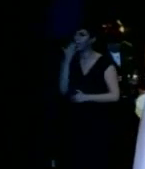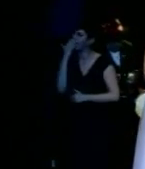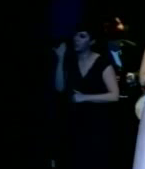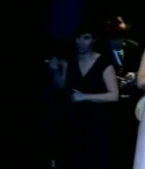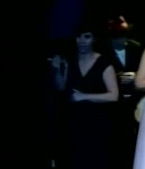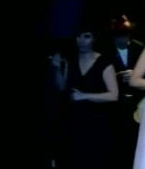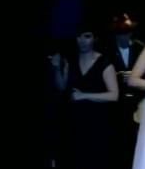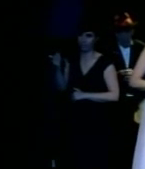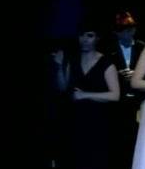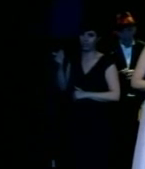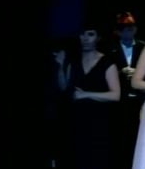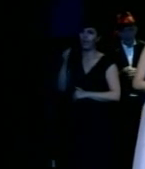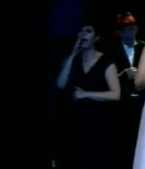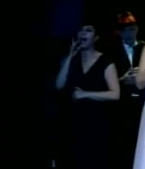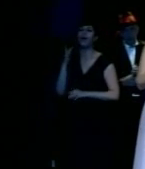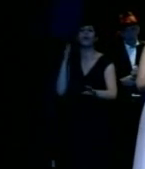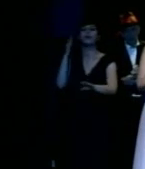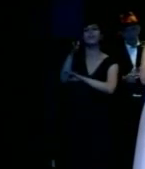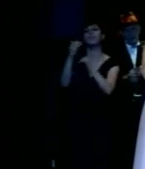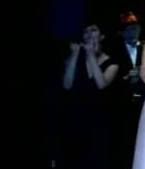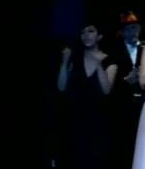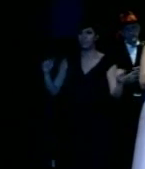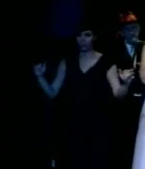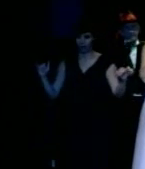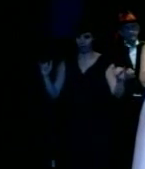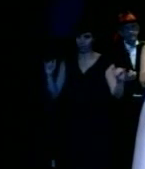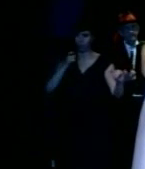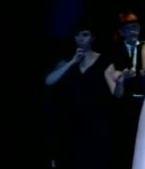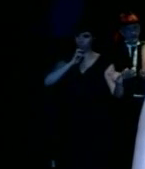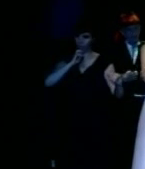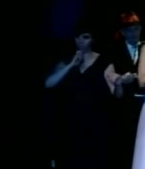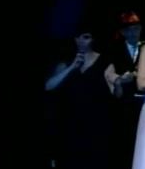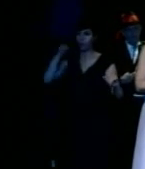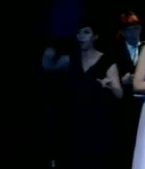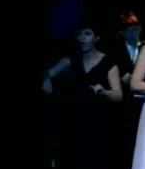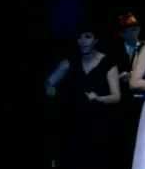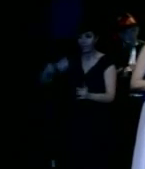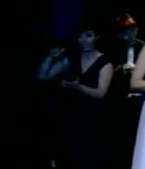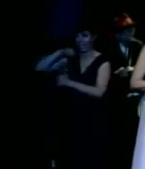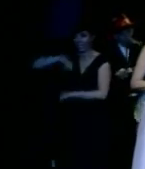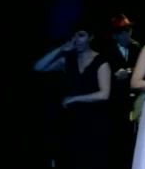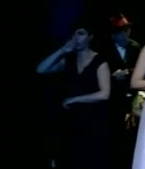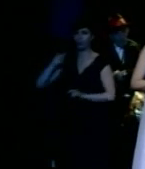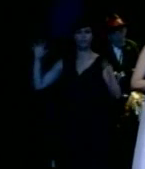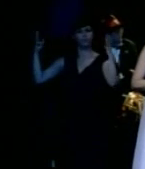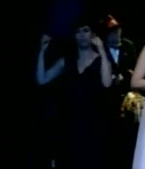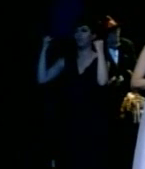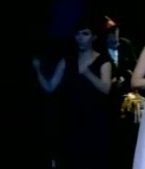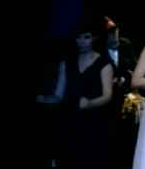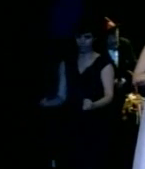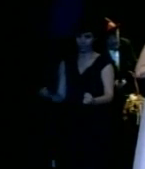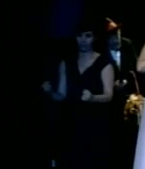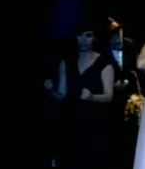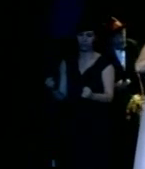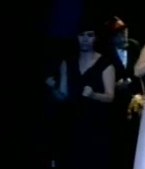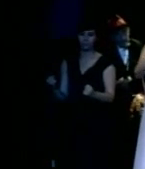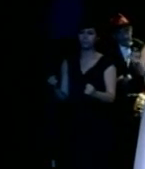ahora sí que es difícil ir a un festival donde reciban con cálidos aplausos como los suyos a cualquier grupo